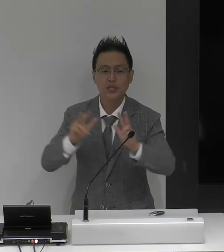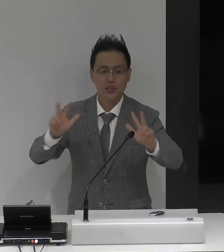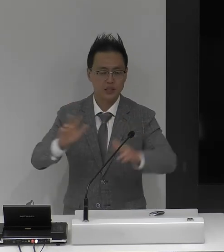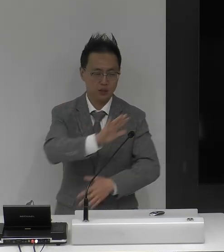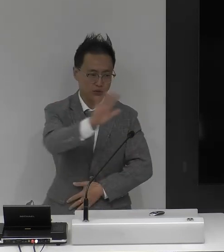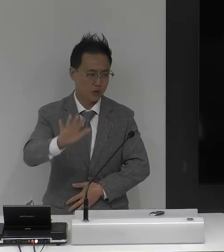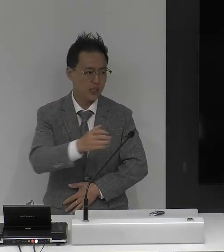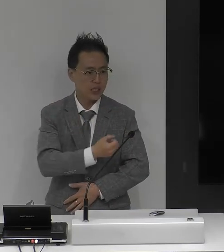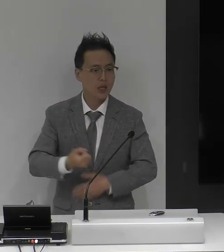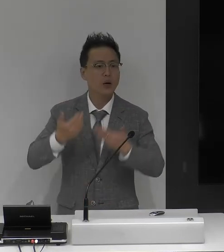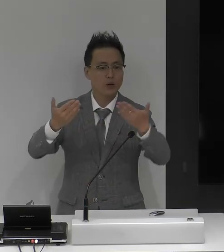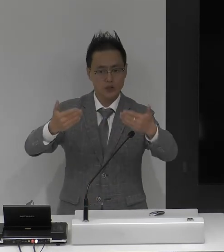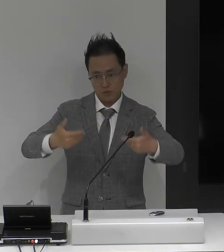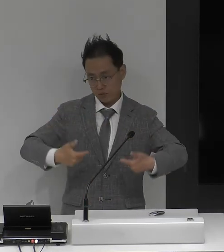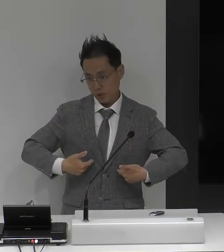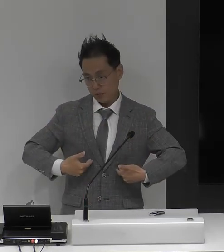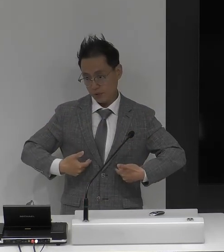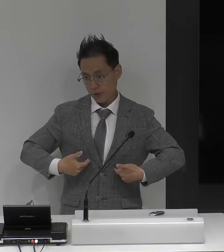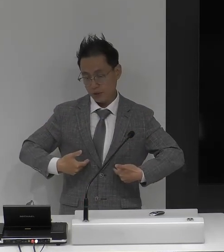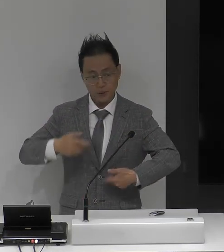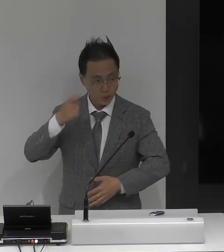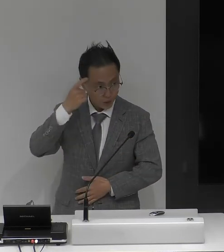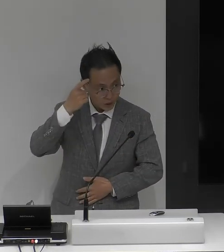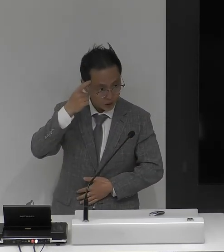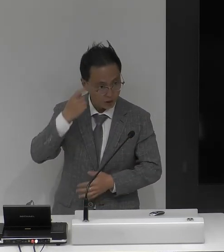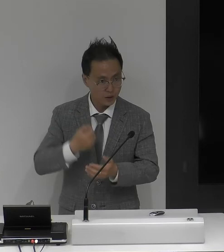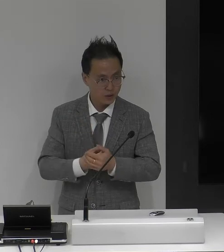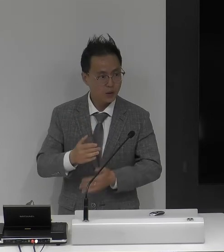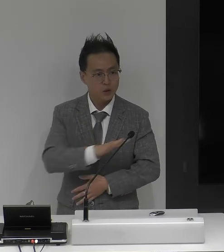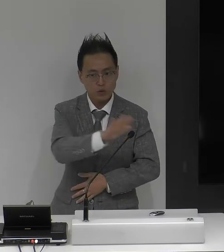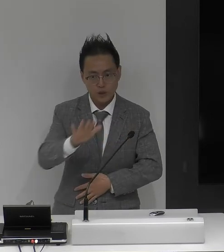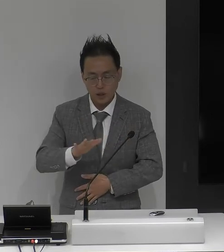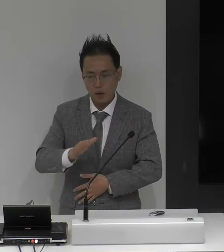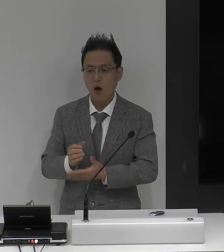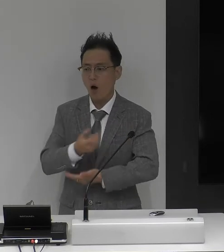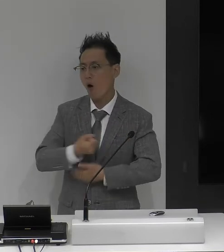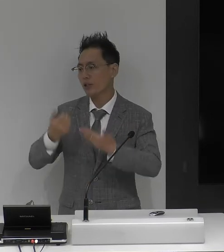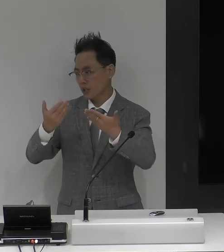이제 우리가 헌신 왜 우리 헌신